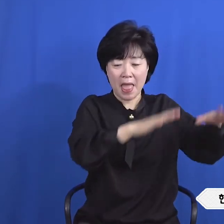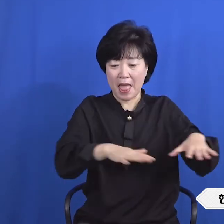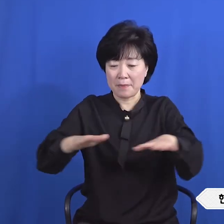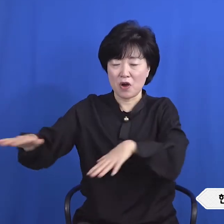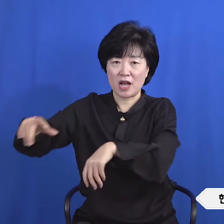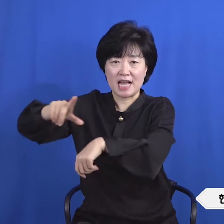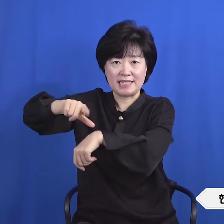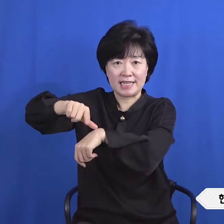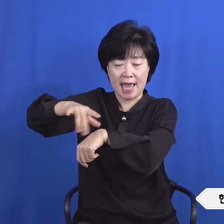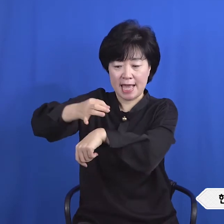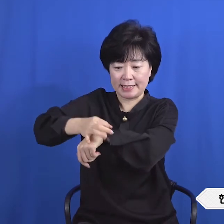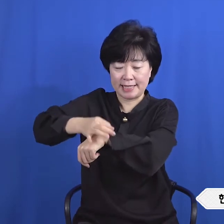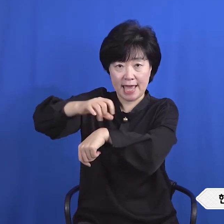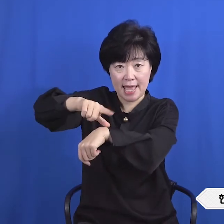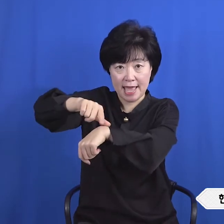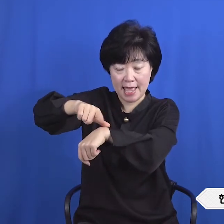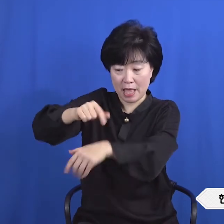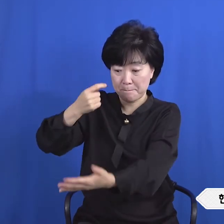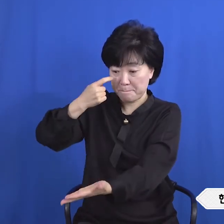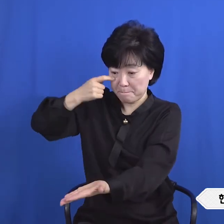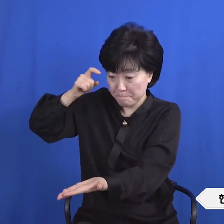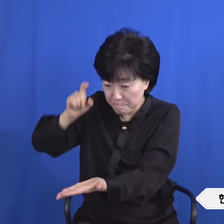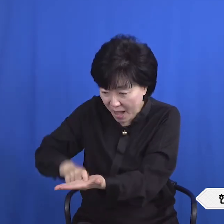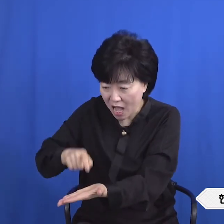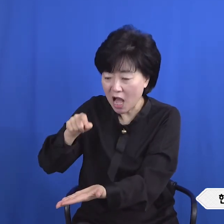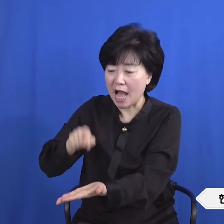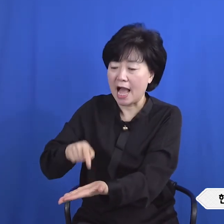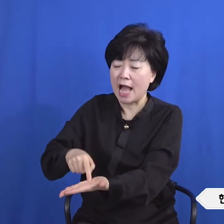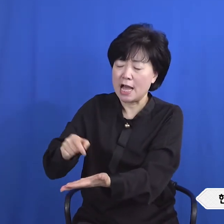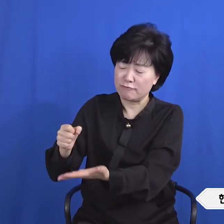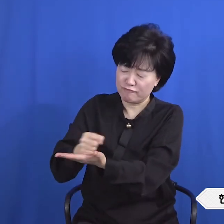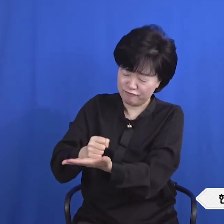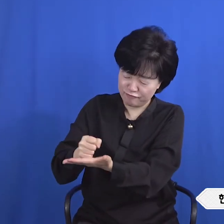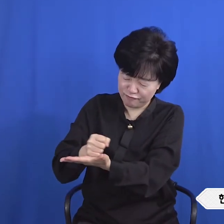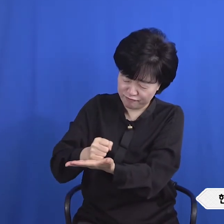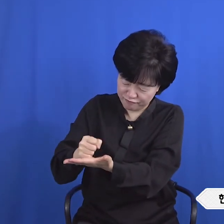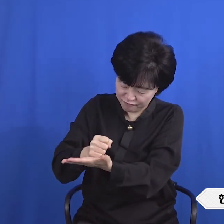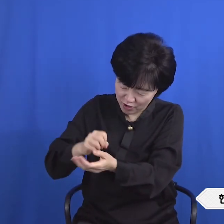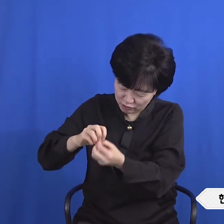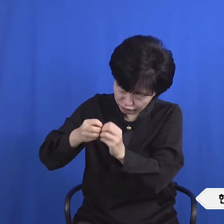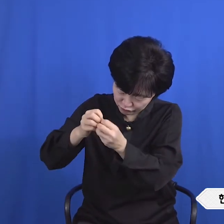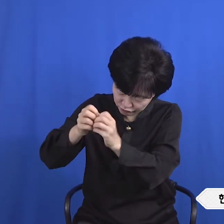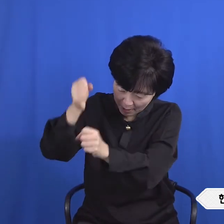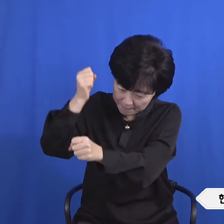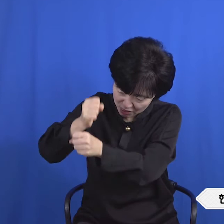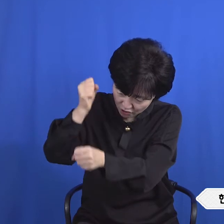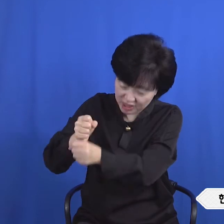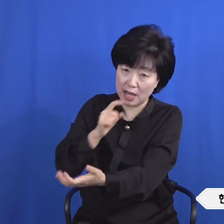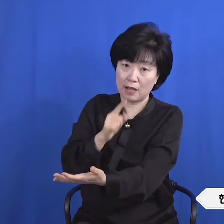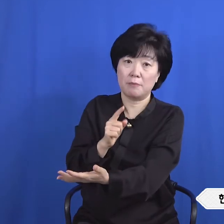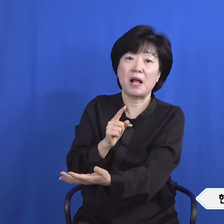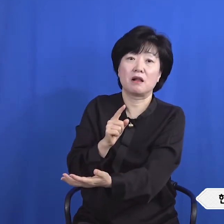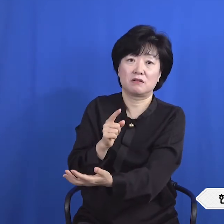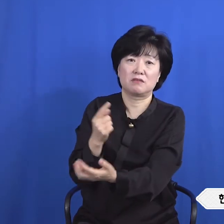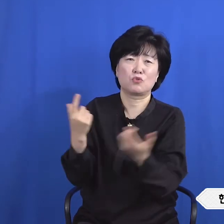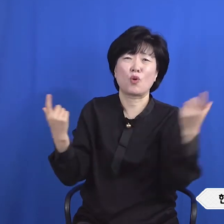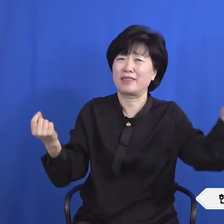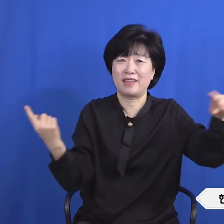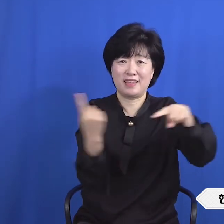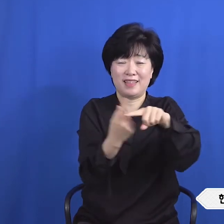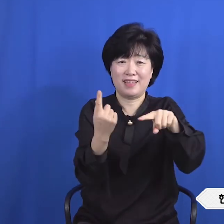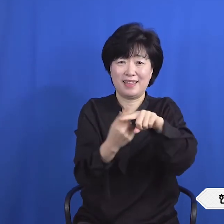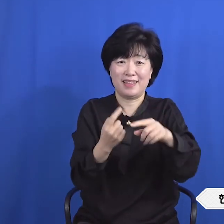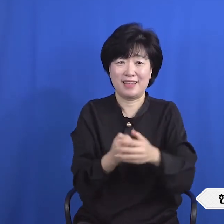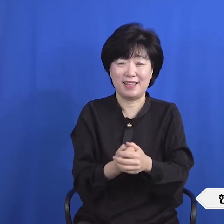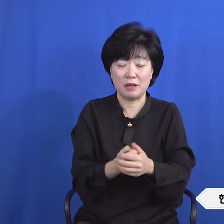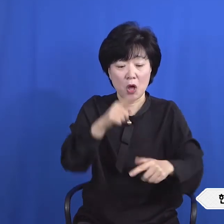보고는 이 시계는 우연히 이렇게 만들어졌다 하는 것과 같습니다. 이만한 쇠뭉치가 있었는데 해변에